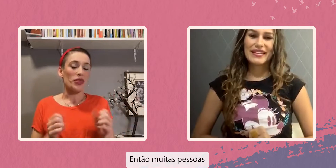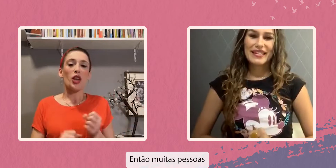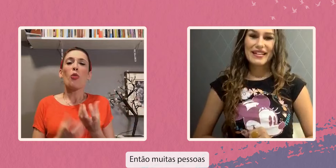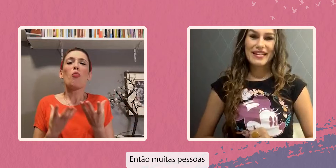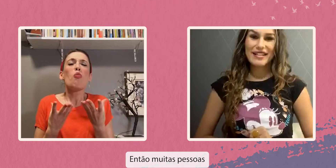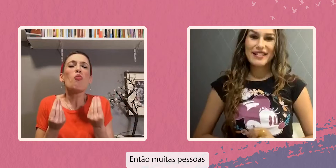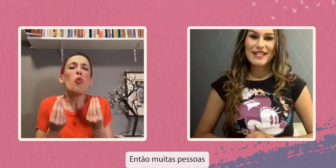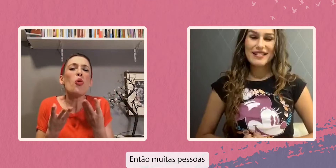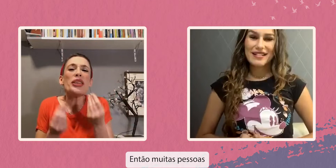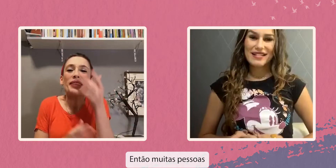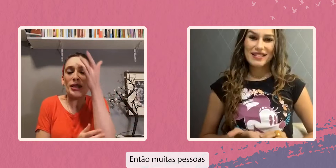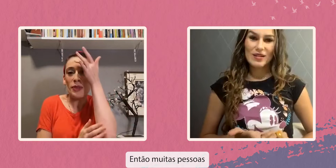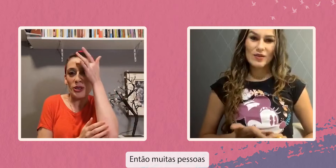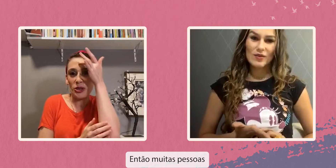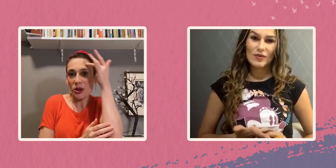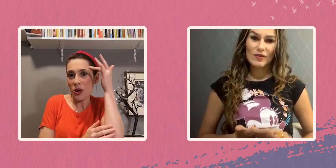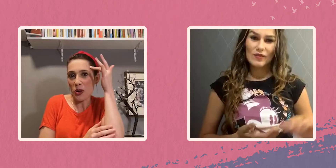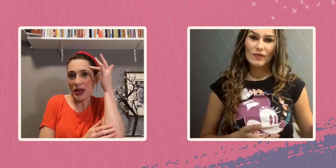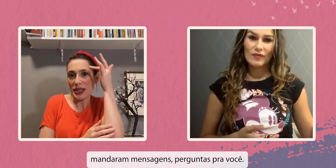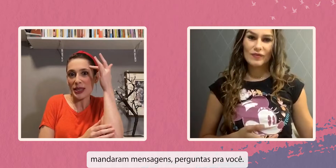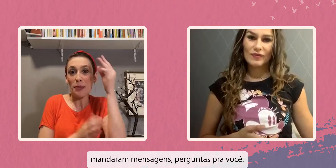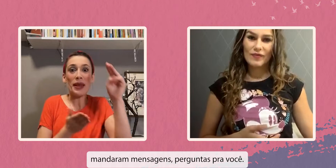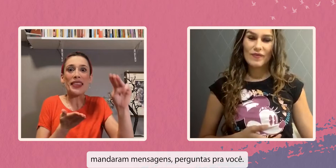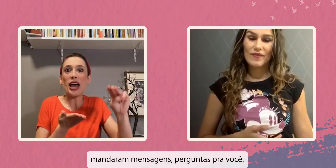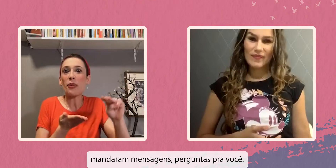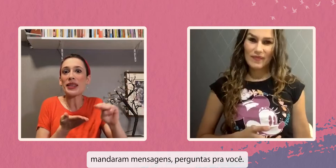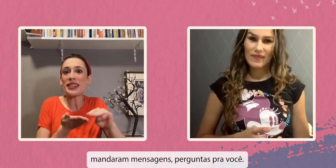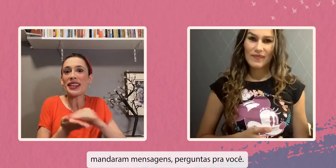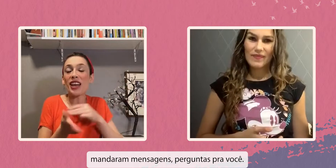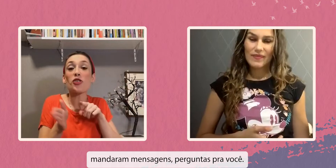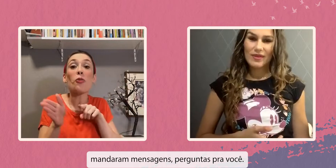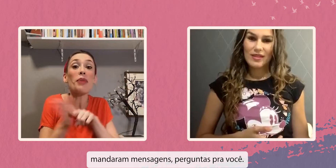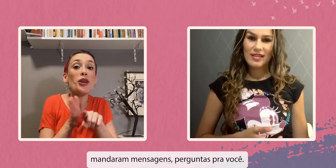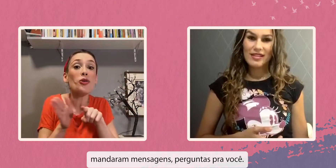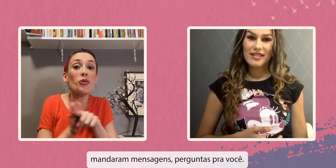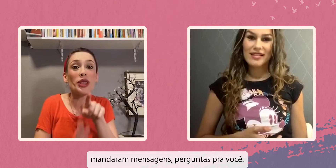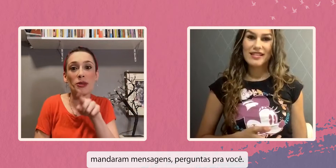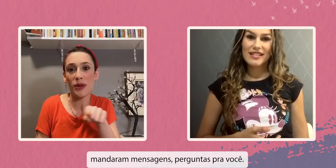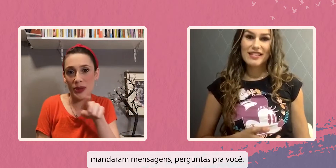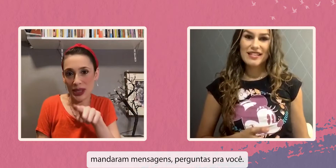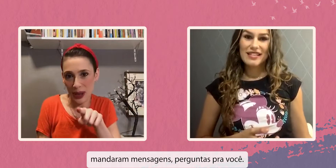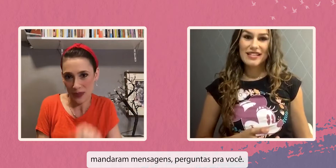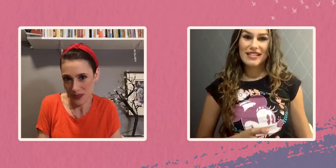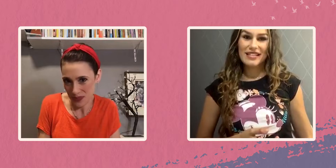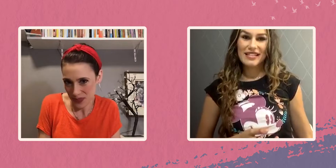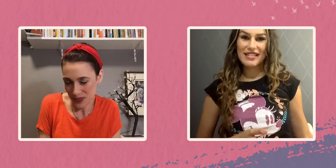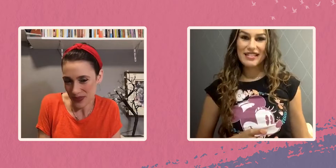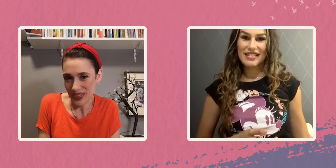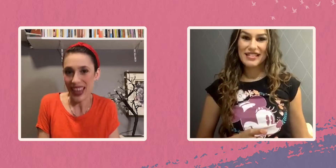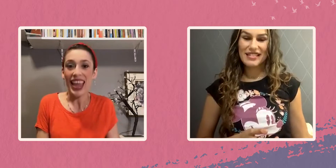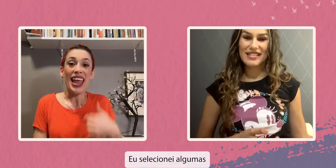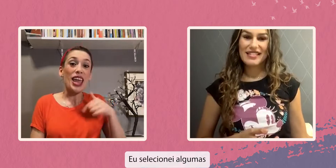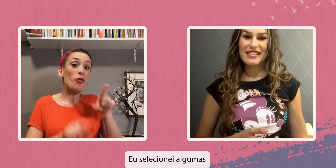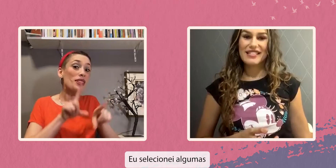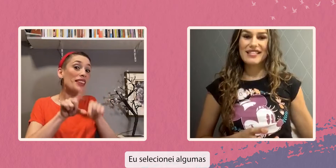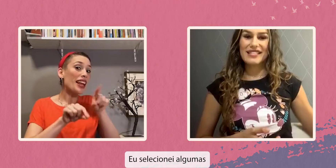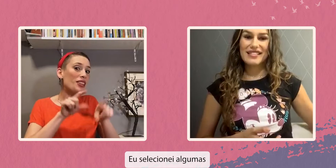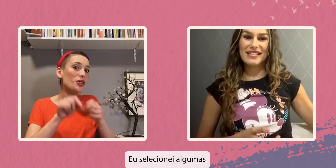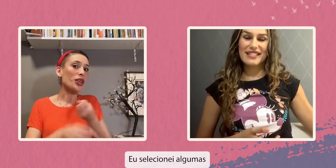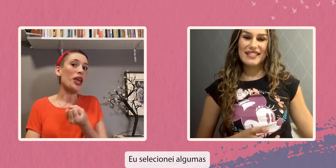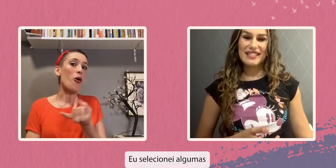Então, muitas pessoas mandaram mensagem, perguntas para você.